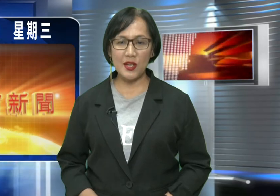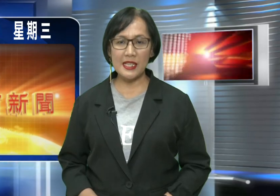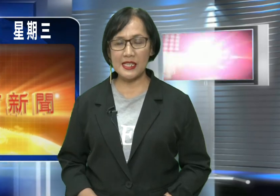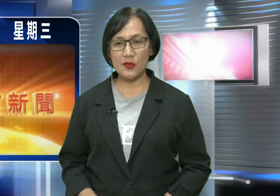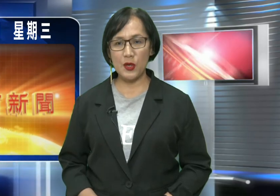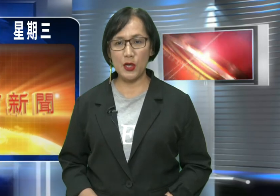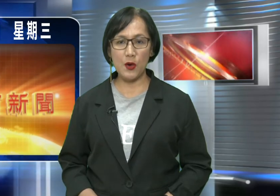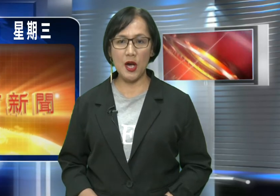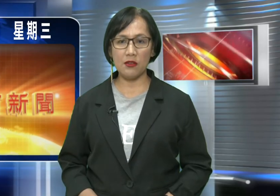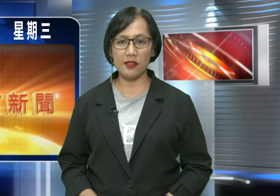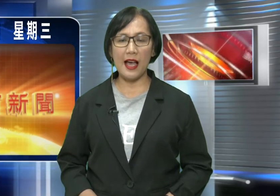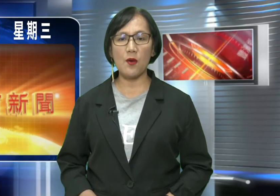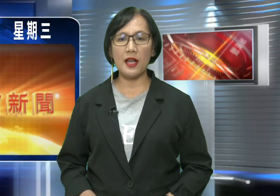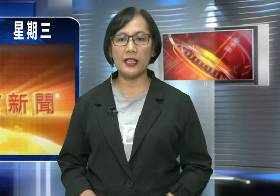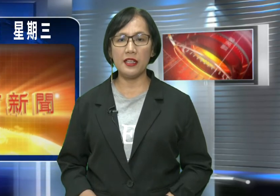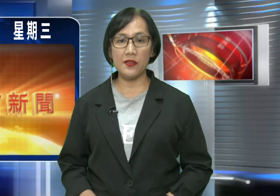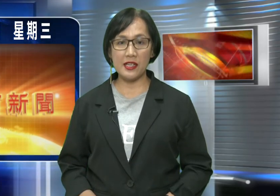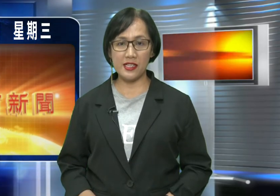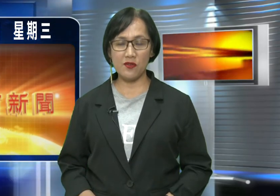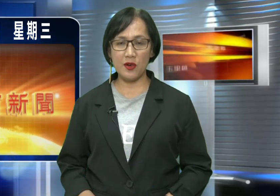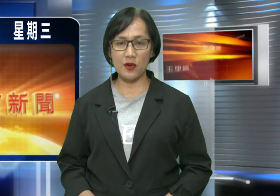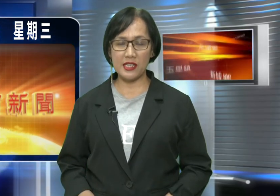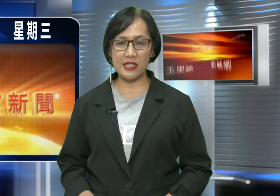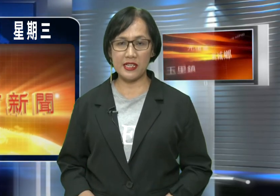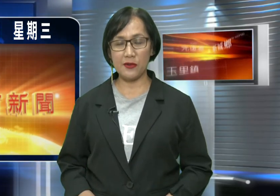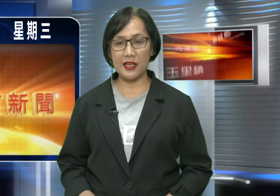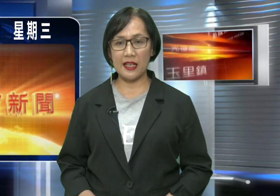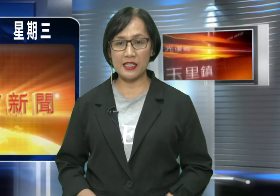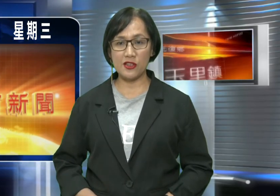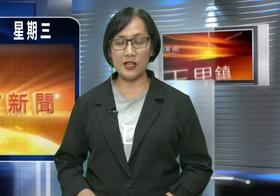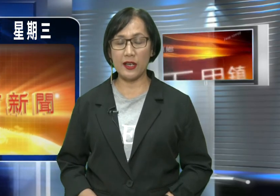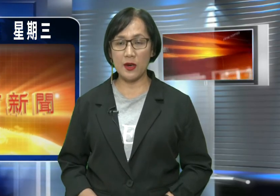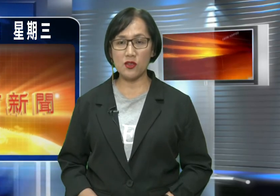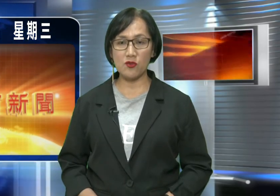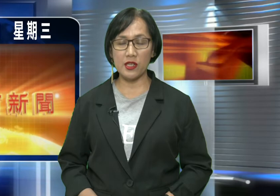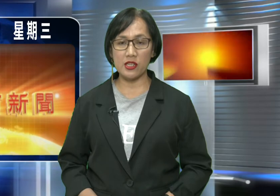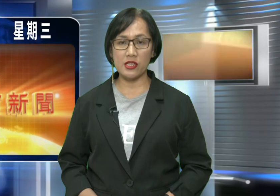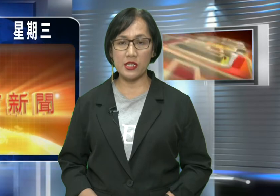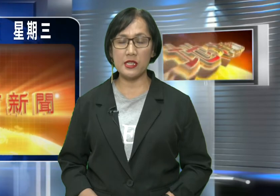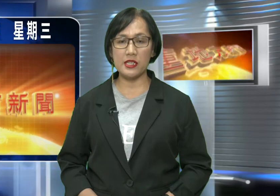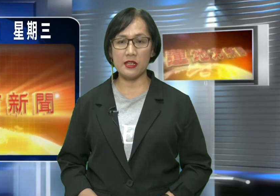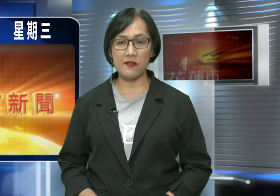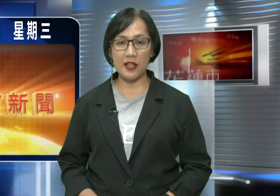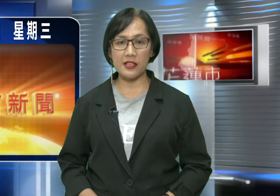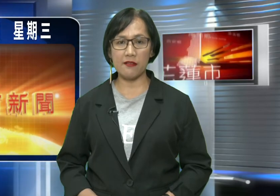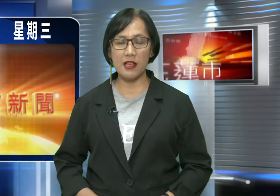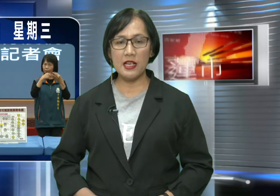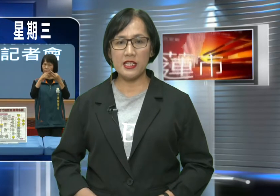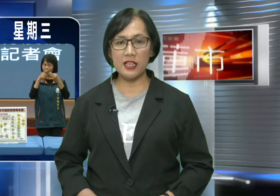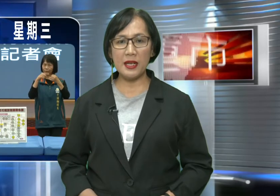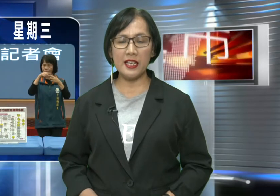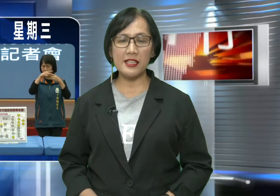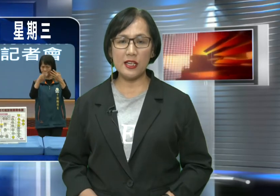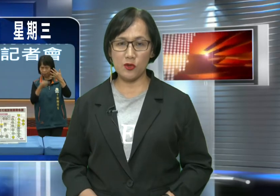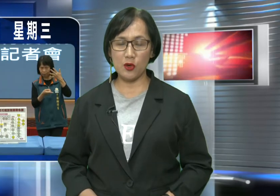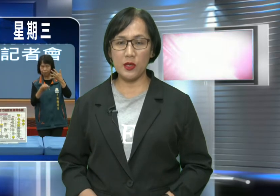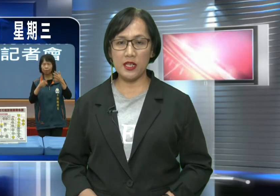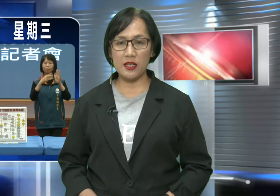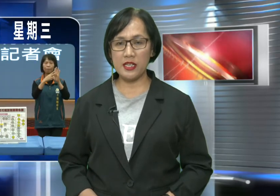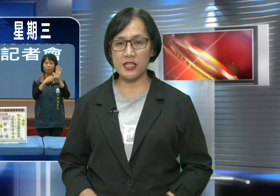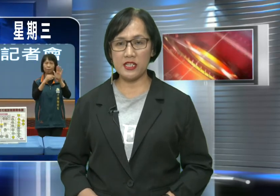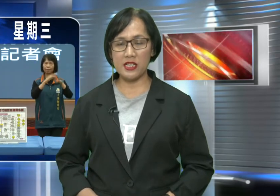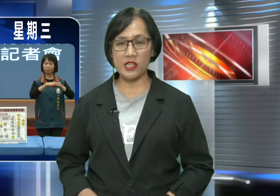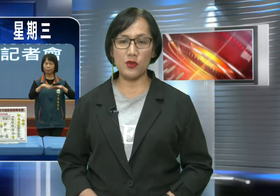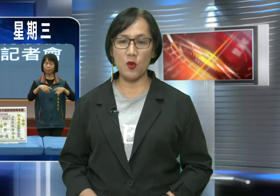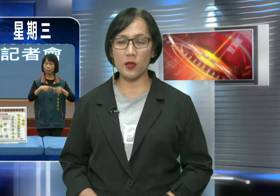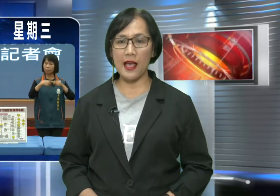大家好，欢迎收看4月6号的大花莲地方新闻，我是石玉兰。持续来关注的是疫情发展。清明连假的最后一